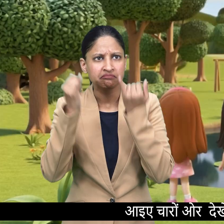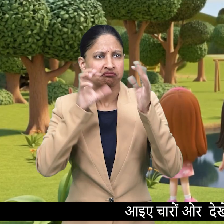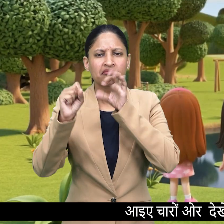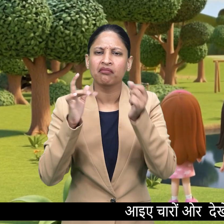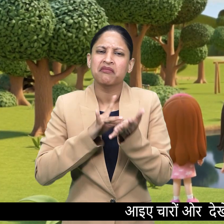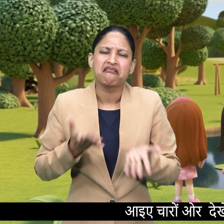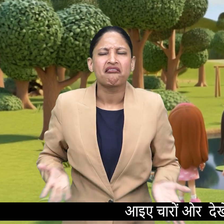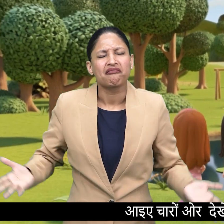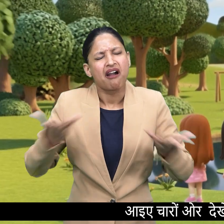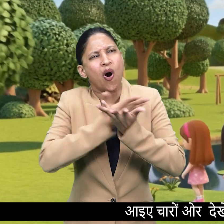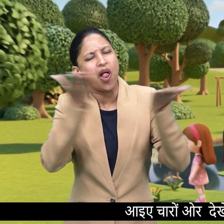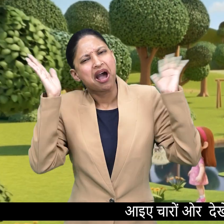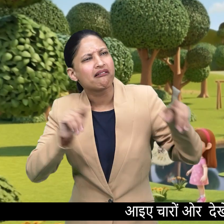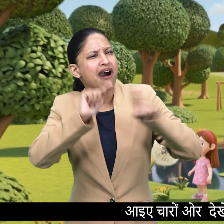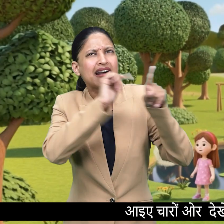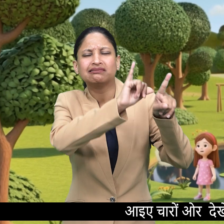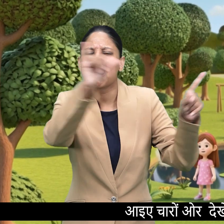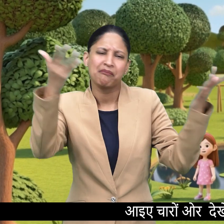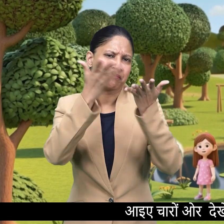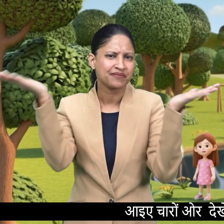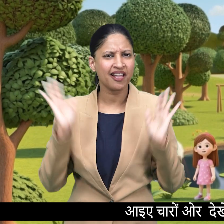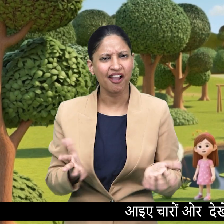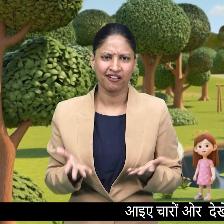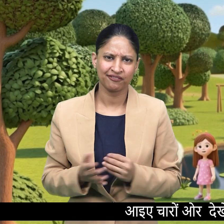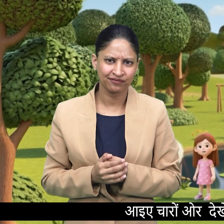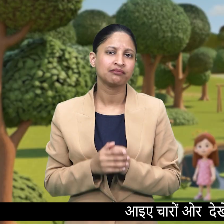ओर देखें और हर जगह समरूपता ढूंढें।